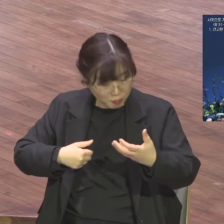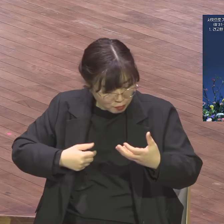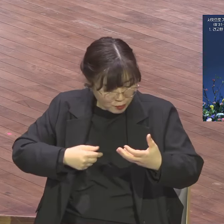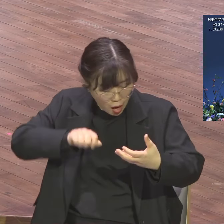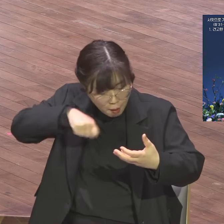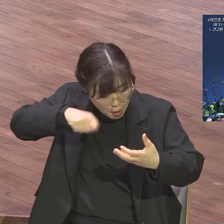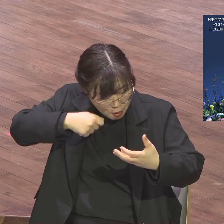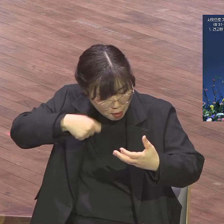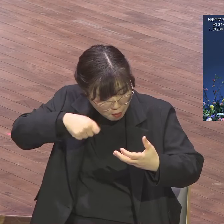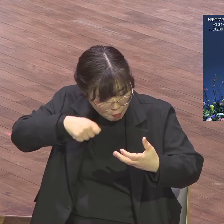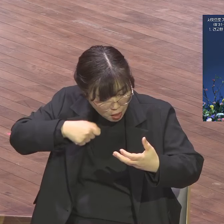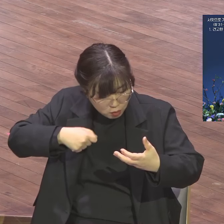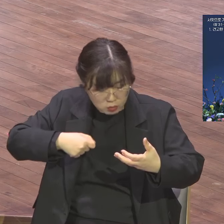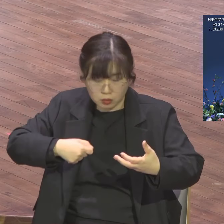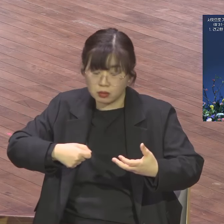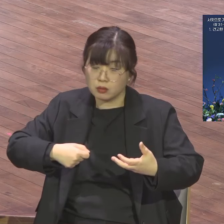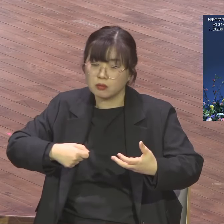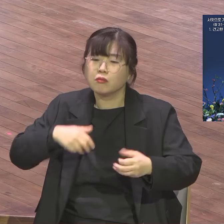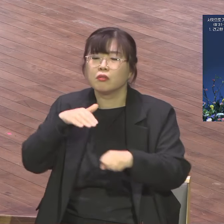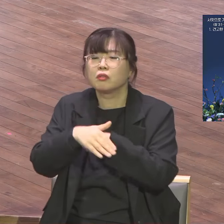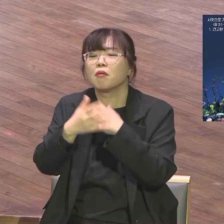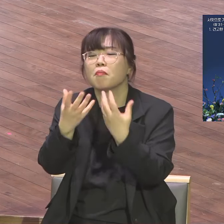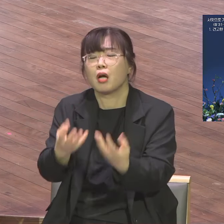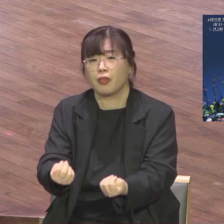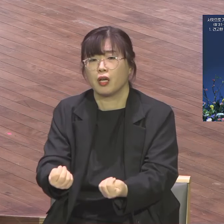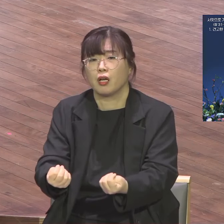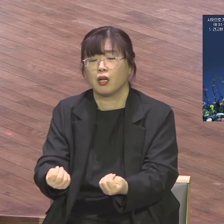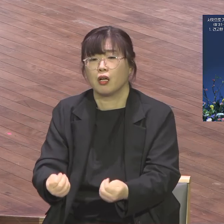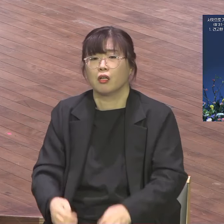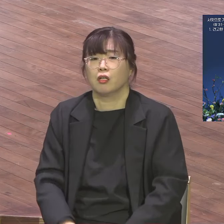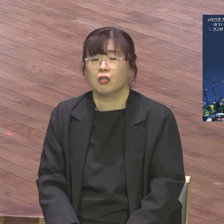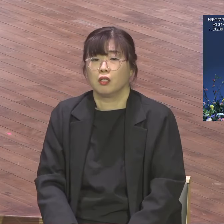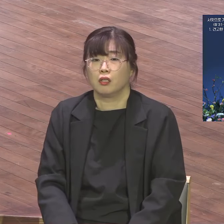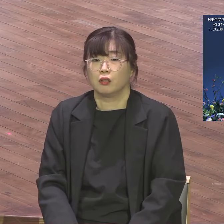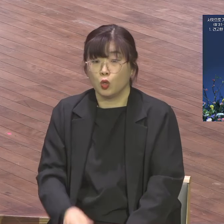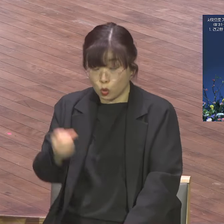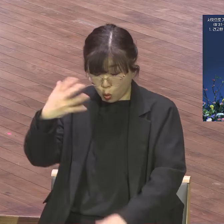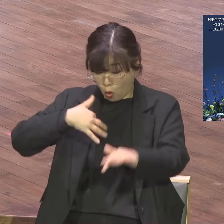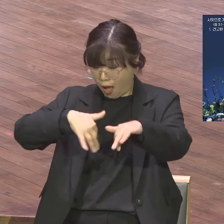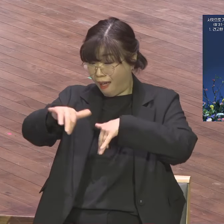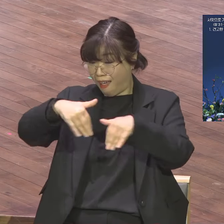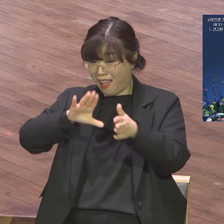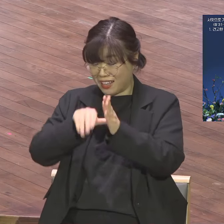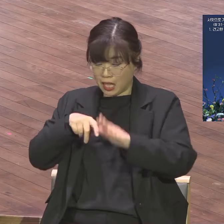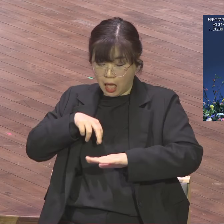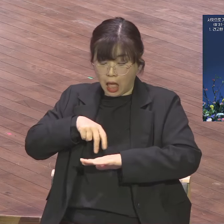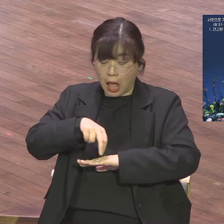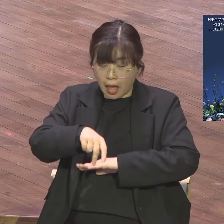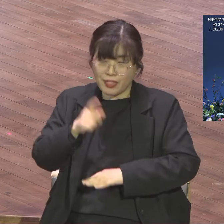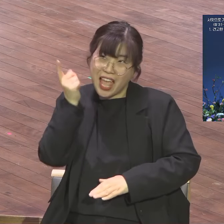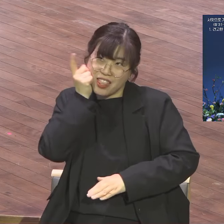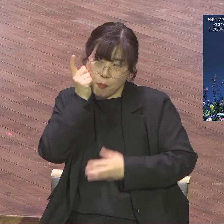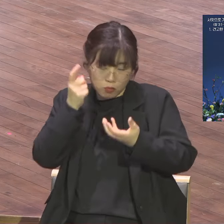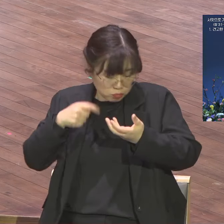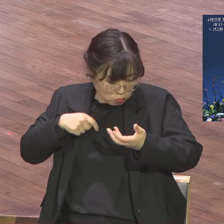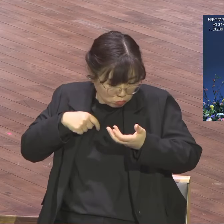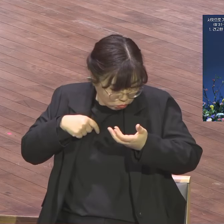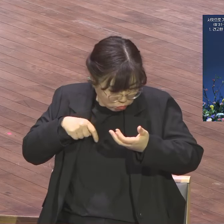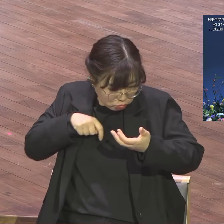지나가는 횡단보도에 바닥형 LED를 깔아놨어요. 하도 밑을 쳐다보고 가니까.